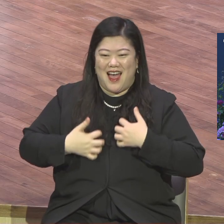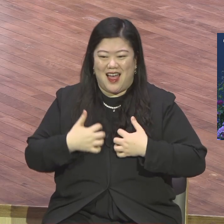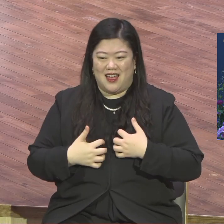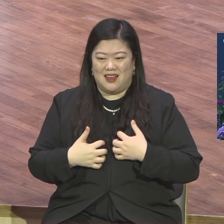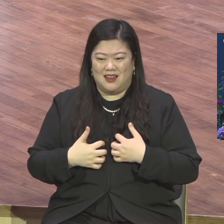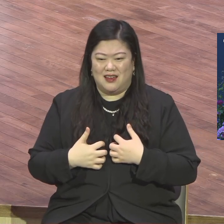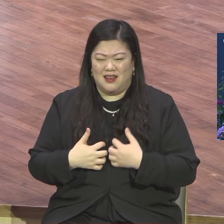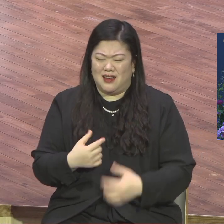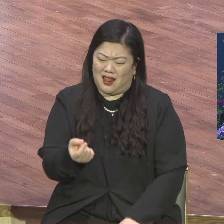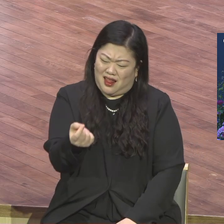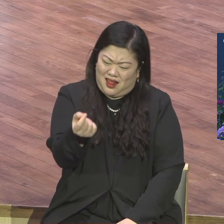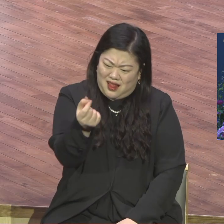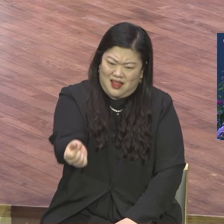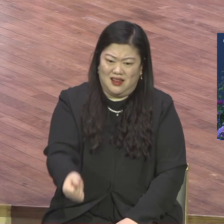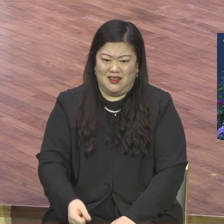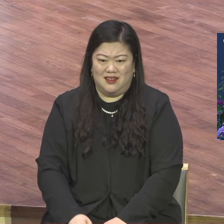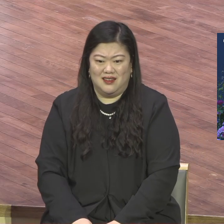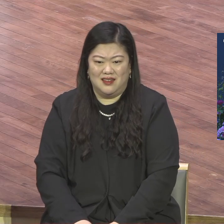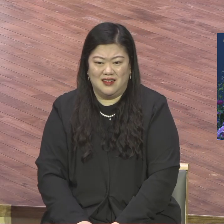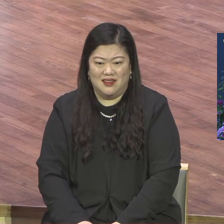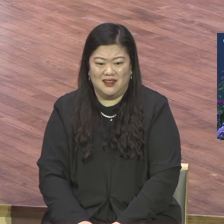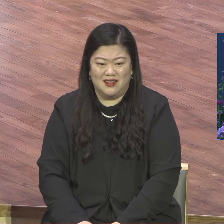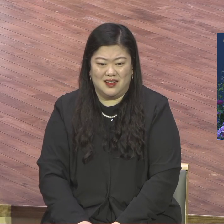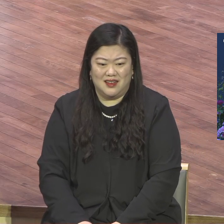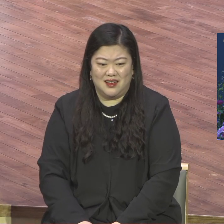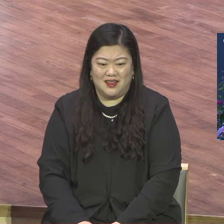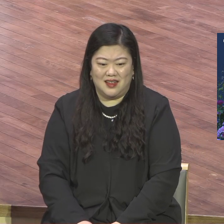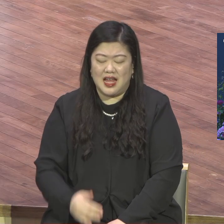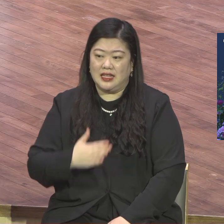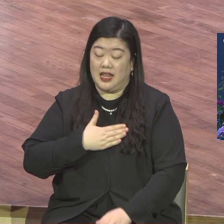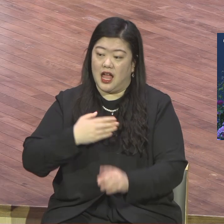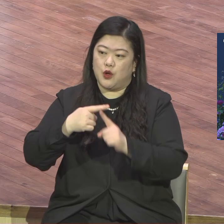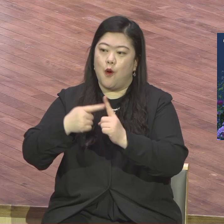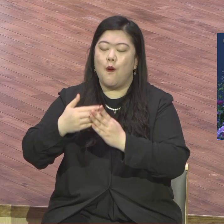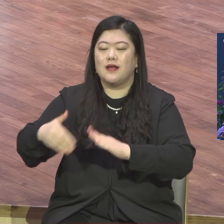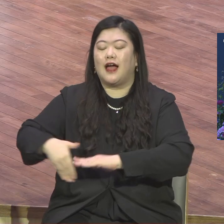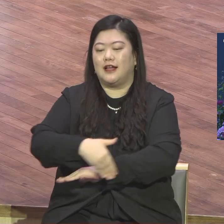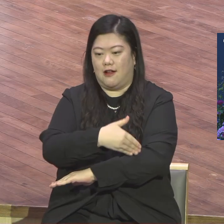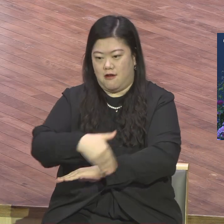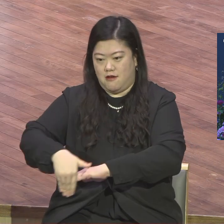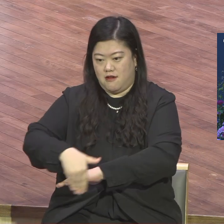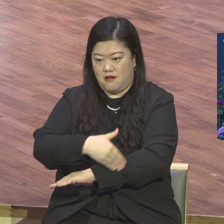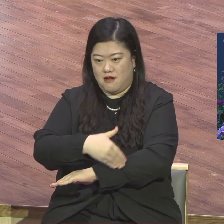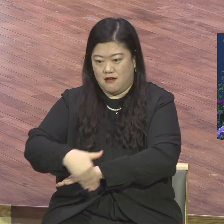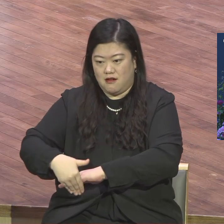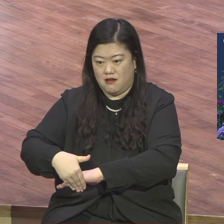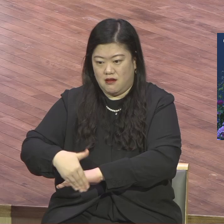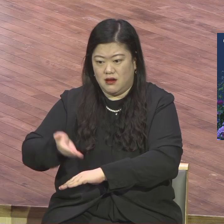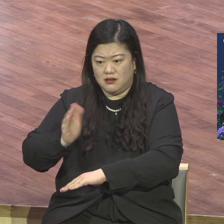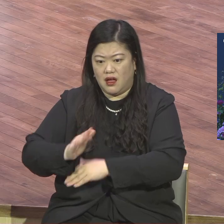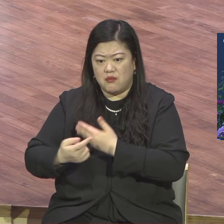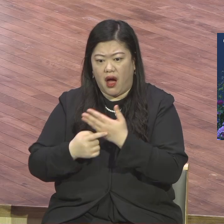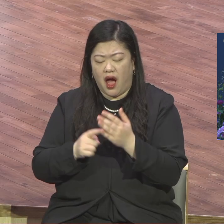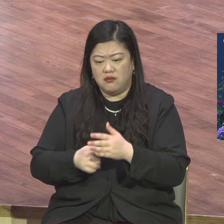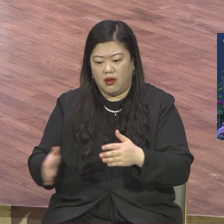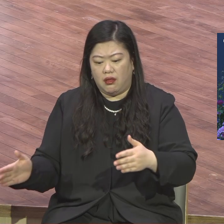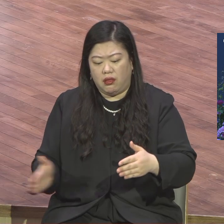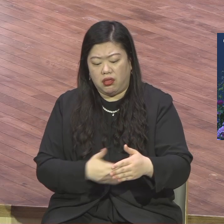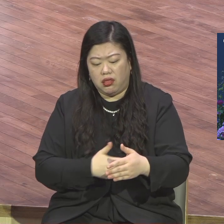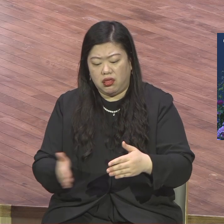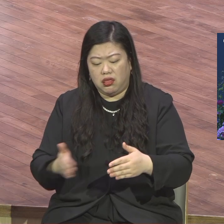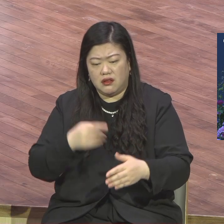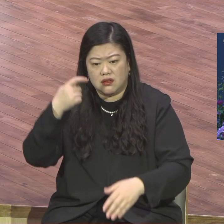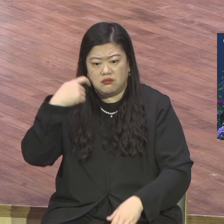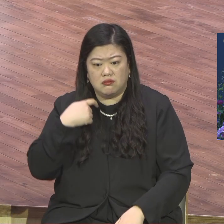그리스도 안에 주어진 그 축복 하나도 못 누리고 뭔가 공허해. 이게